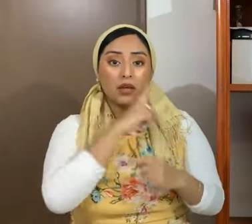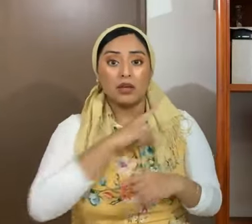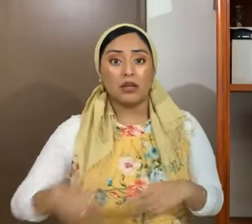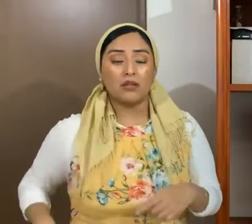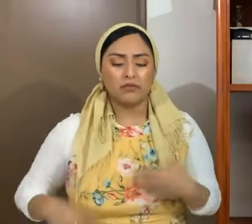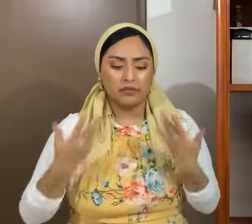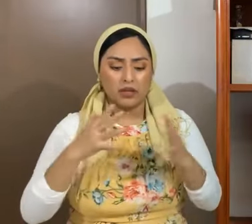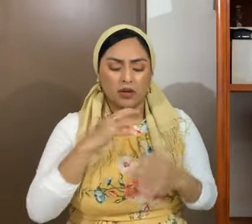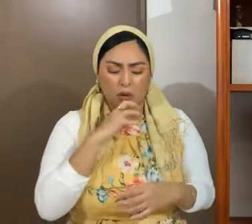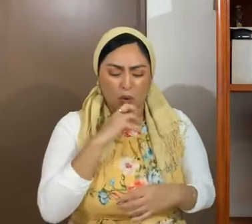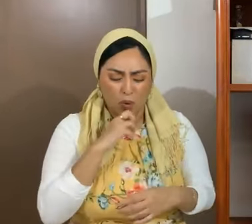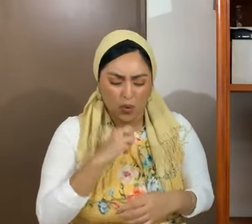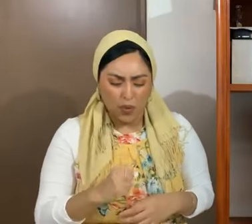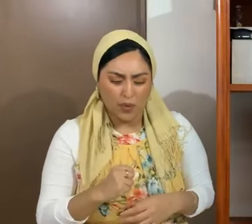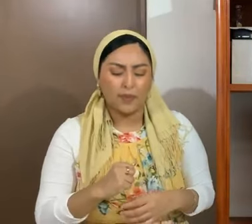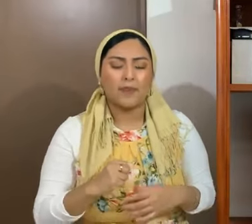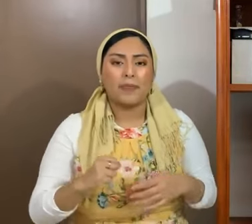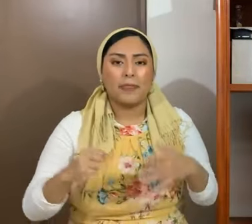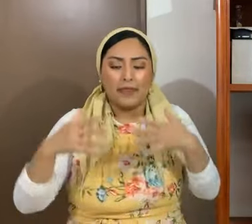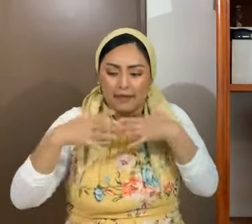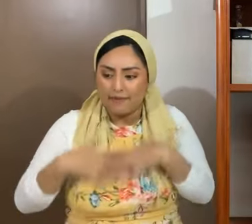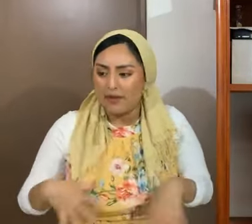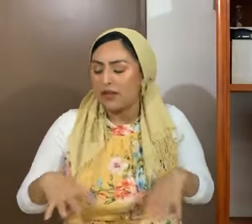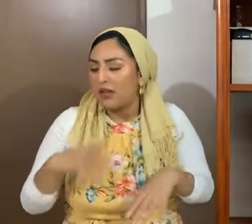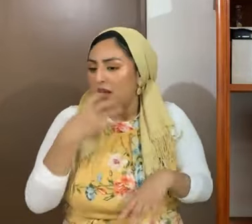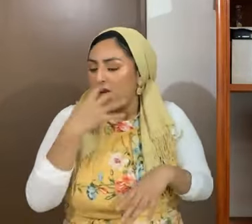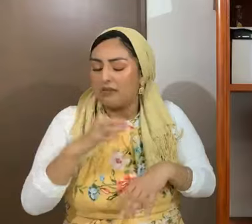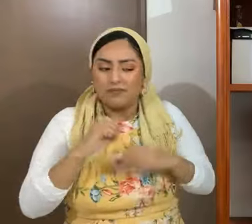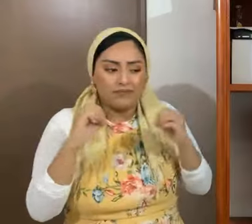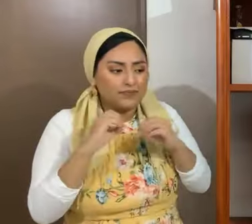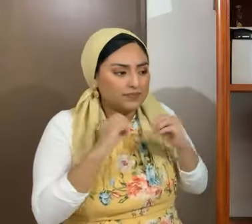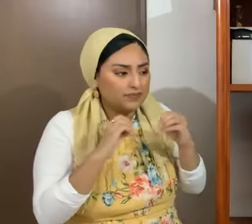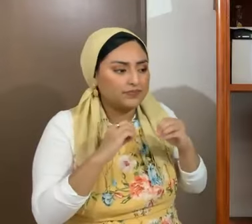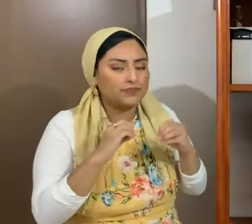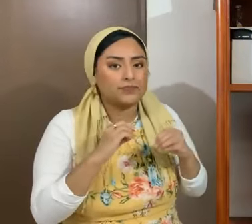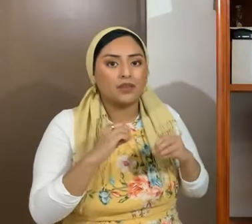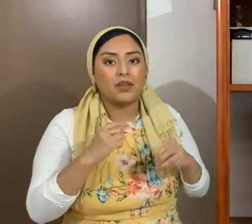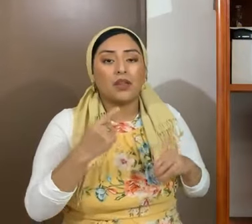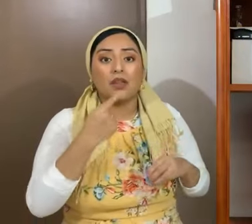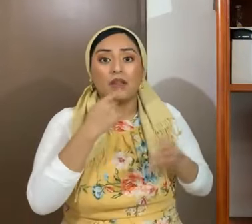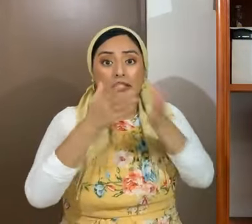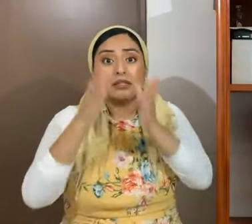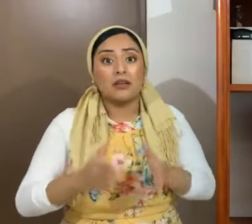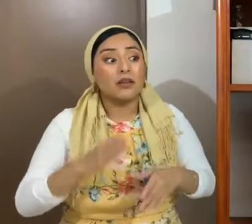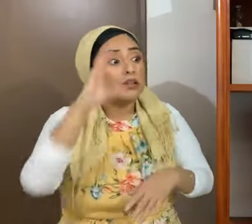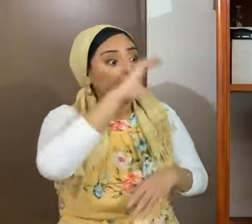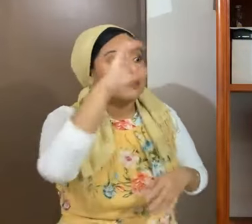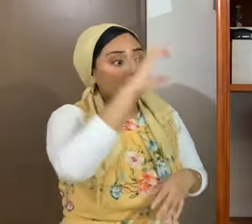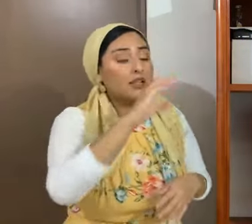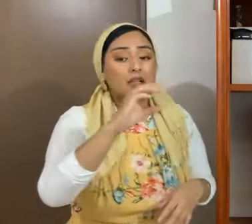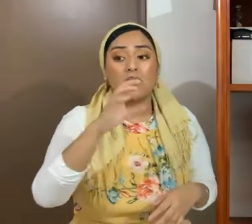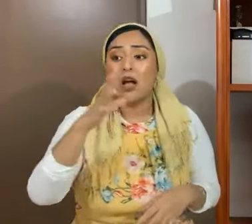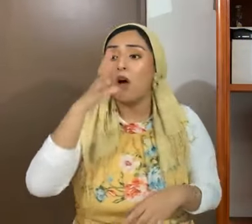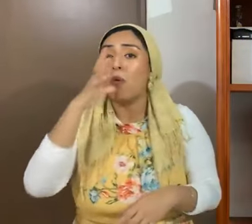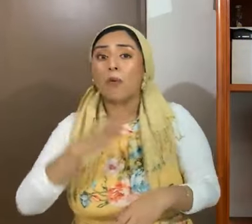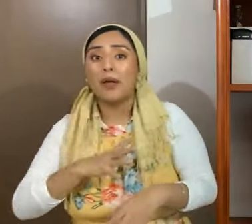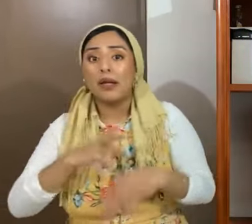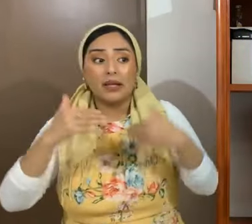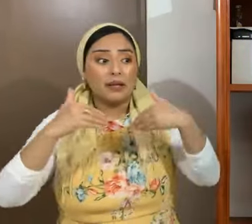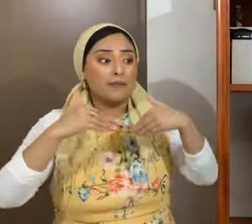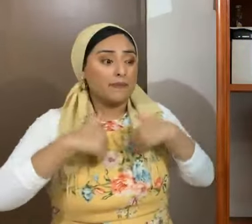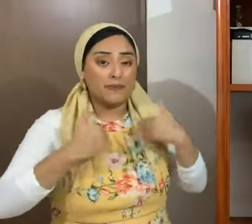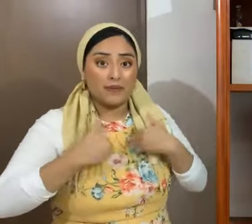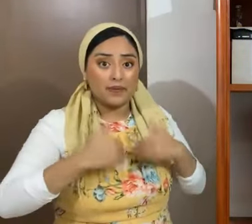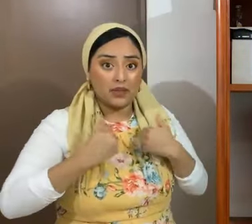David era viejo y avanzado en días, le cubrían de ropas, pero no se calentaba. Le dijeron por tanto sus siervos, busquen para mi señor el rey una